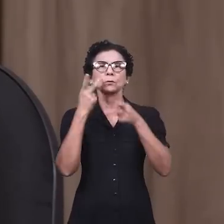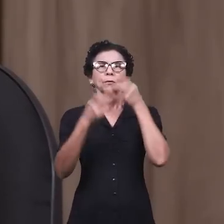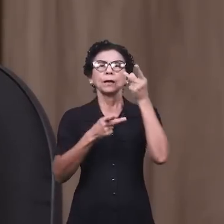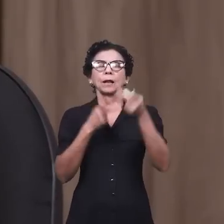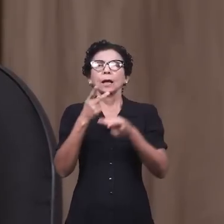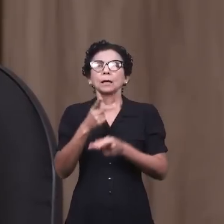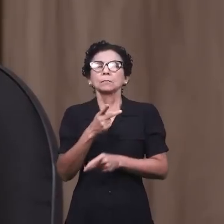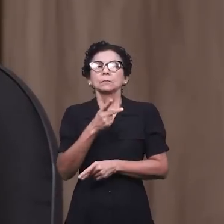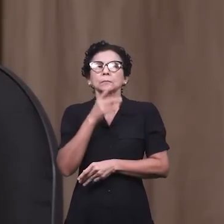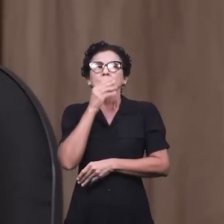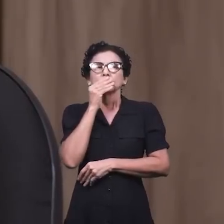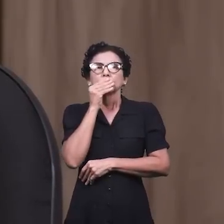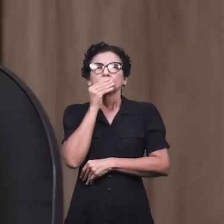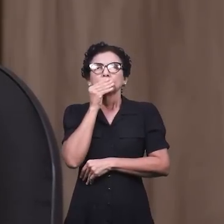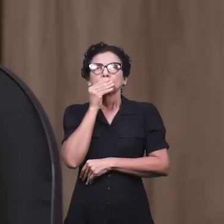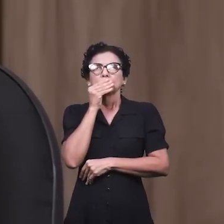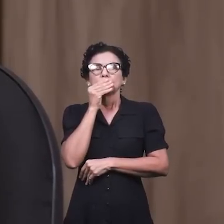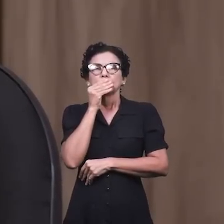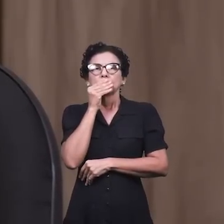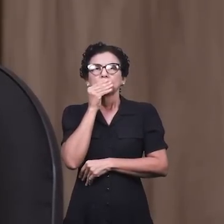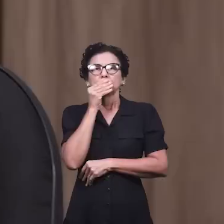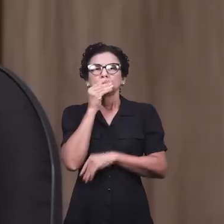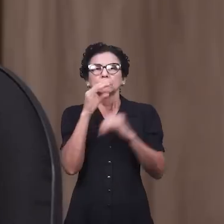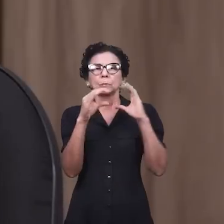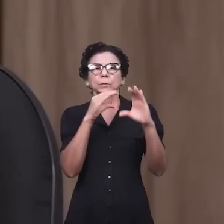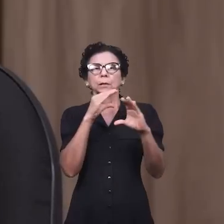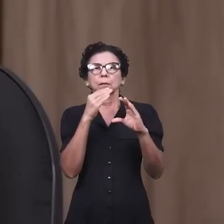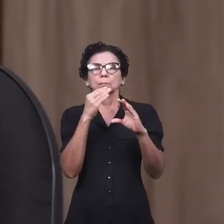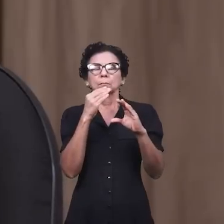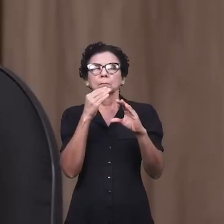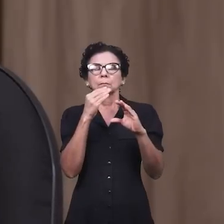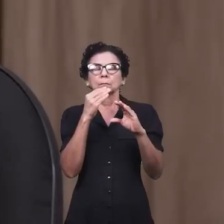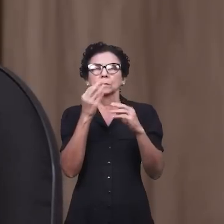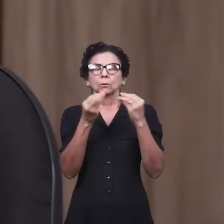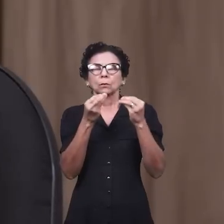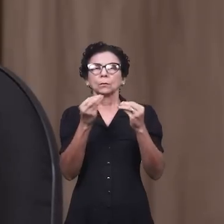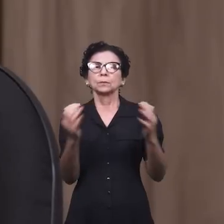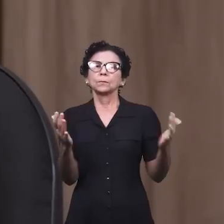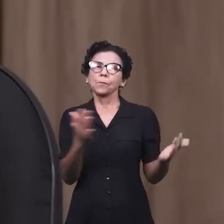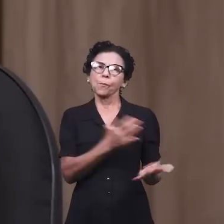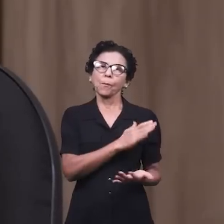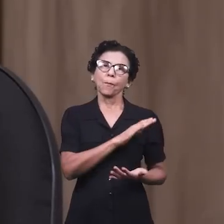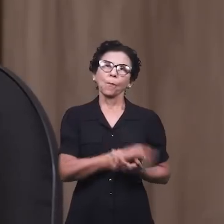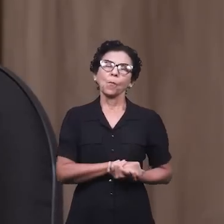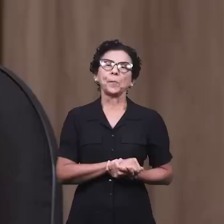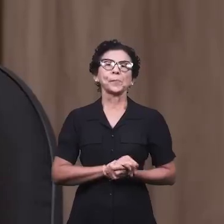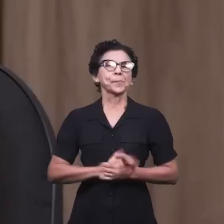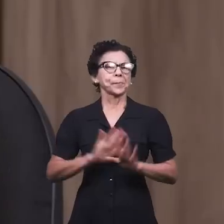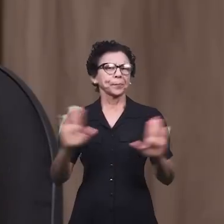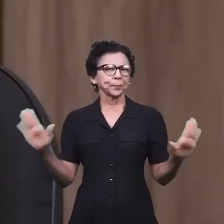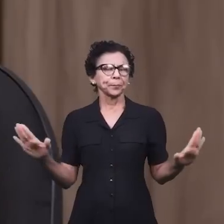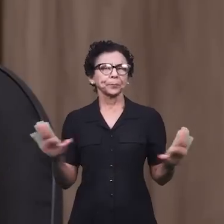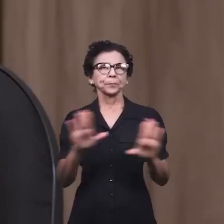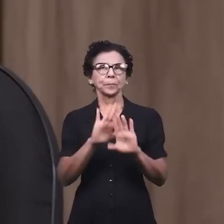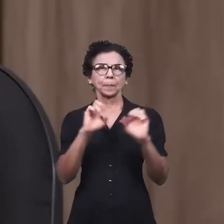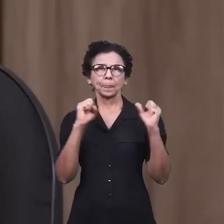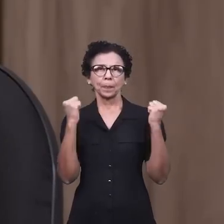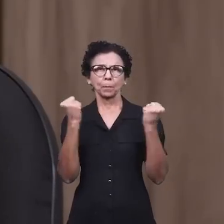vai se comunicar, né? Se a gente não pudesse falar. E foi o que foi definido nesse congresso. Os surdos não poderiam